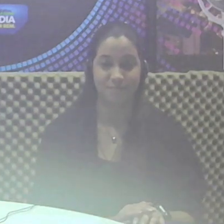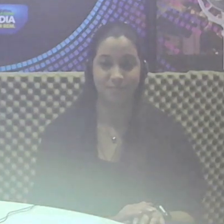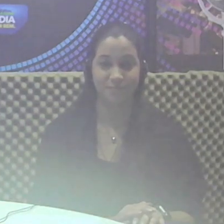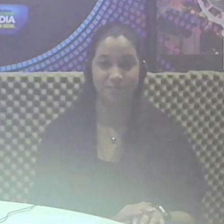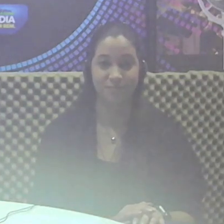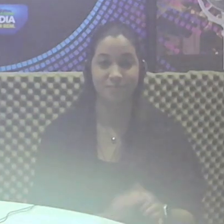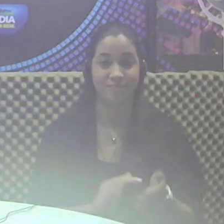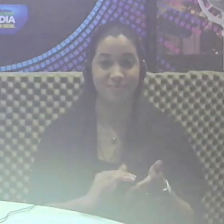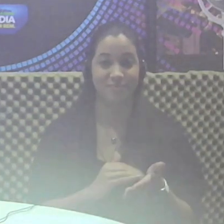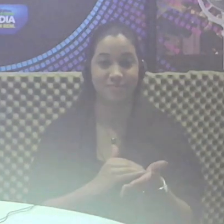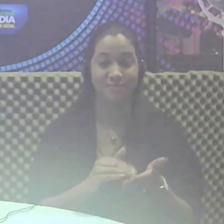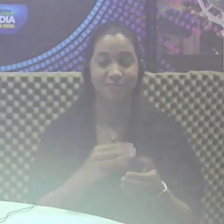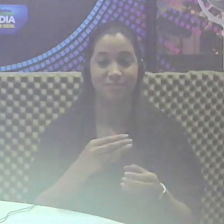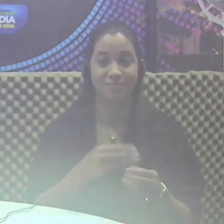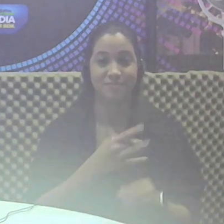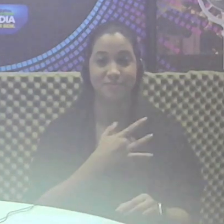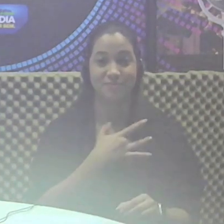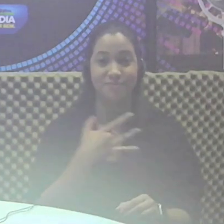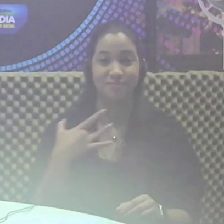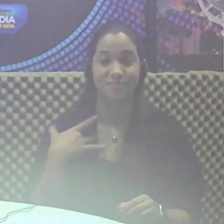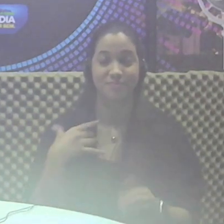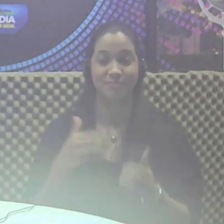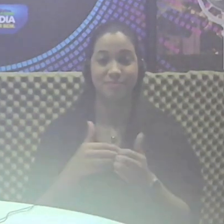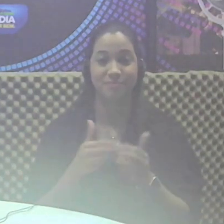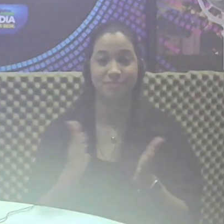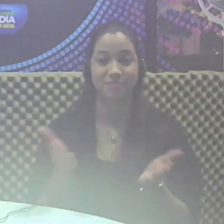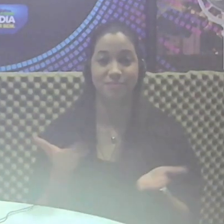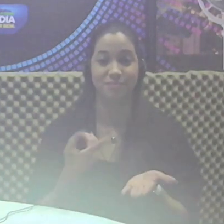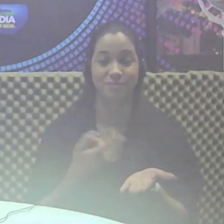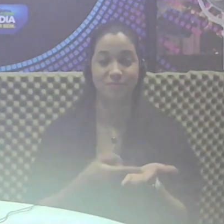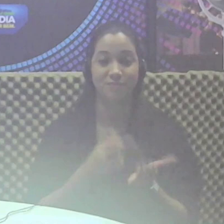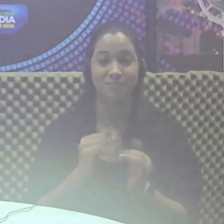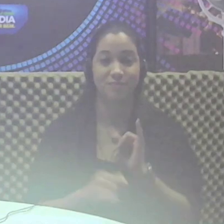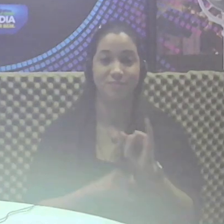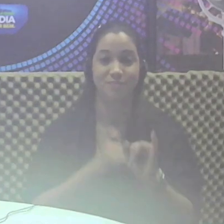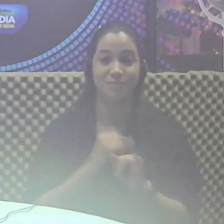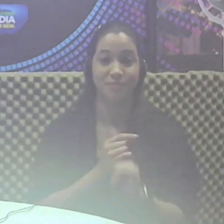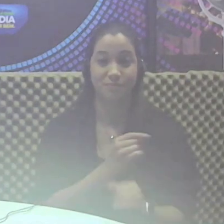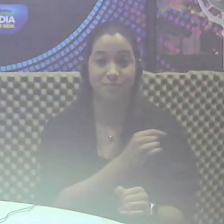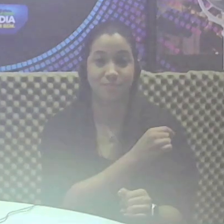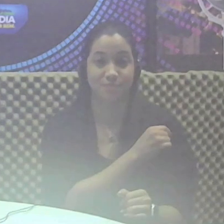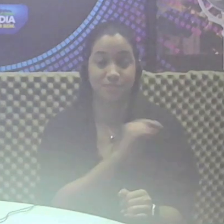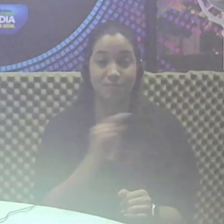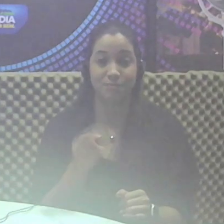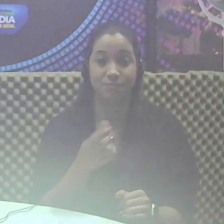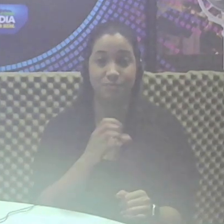A Secretaria Municipal de Saúde reabriu hoje o agendamento online para aplicação de